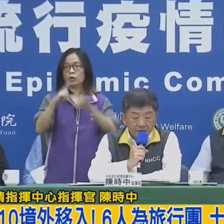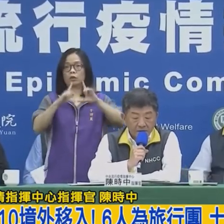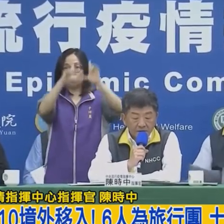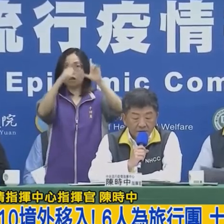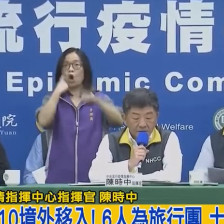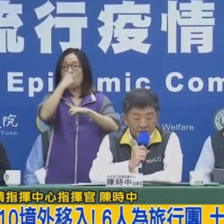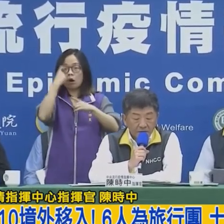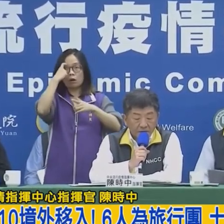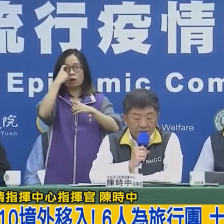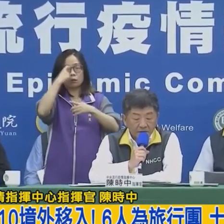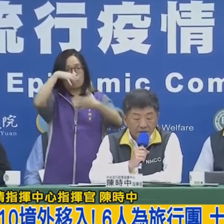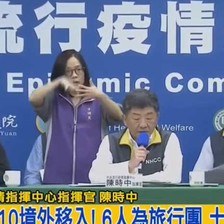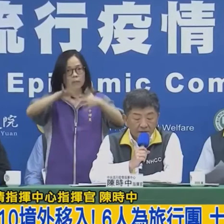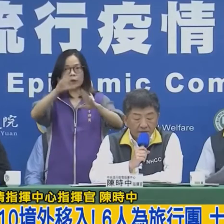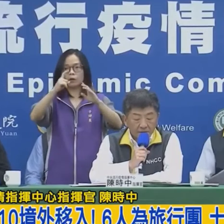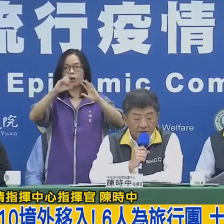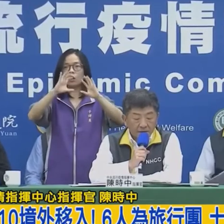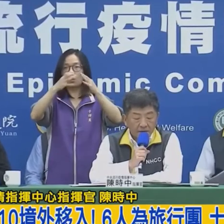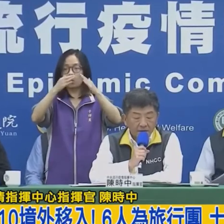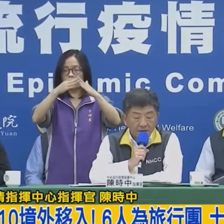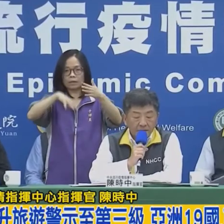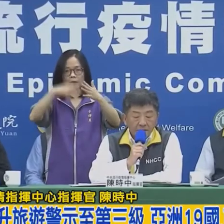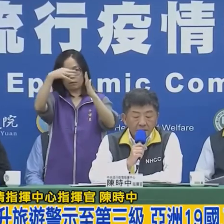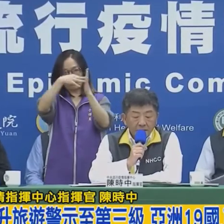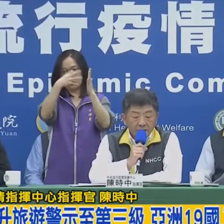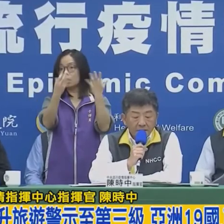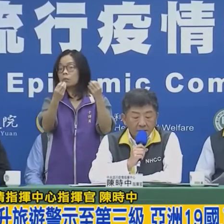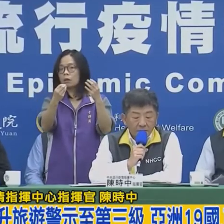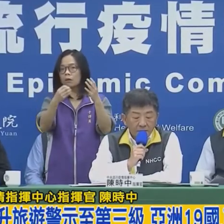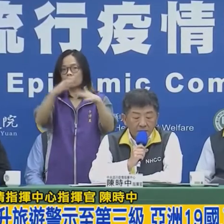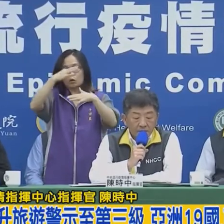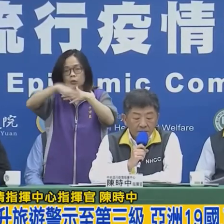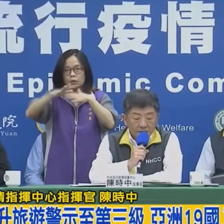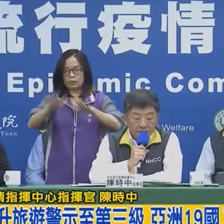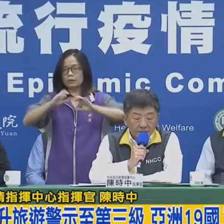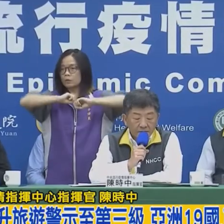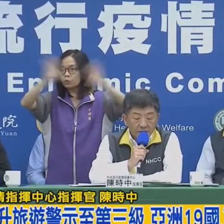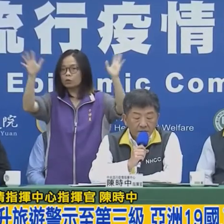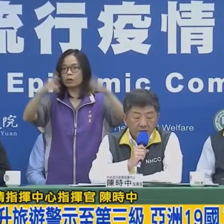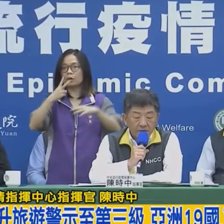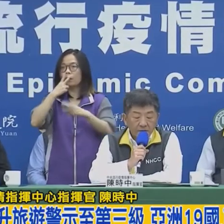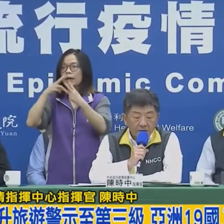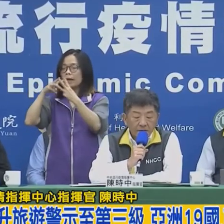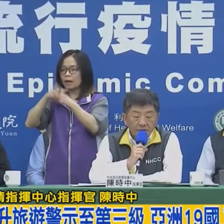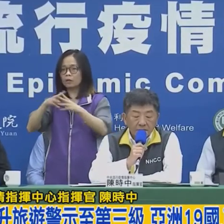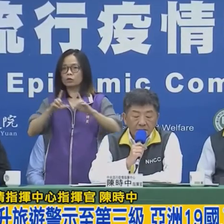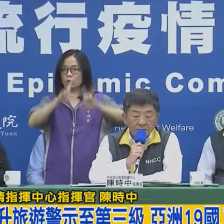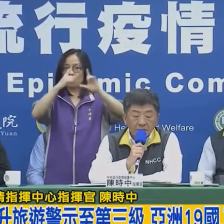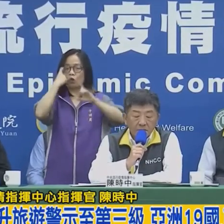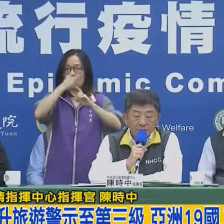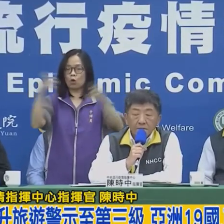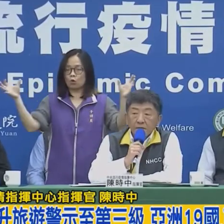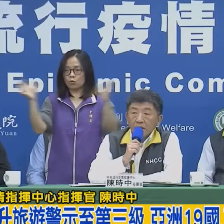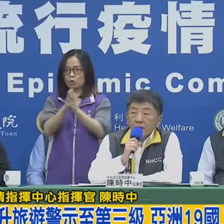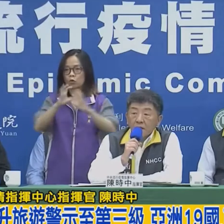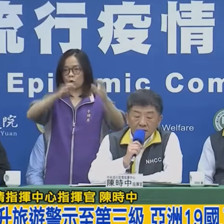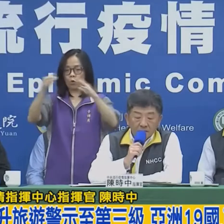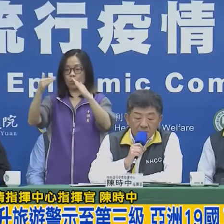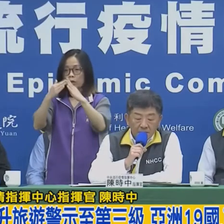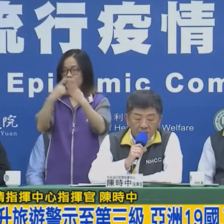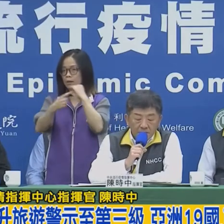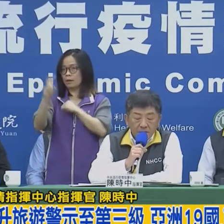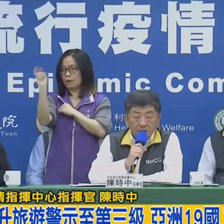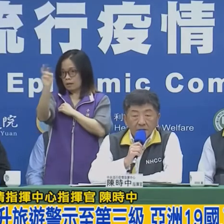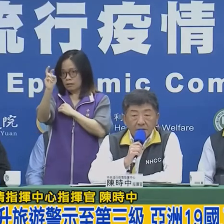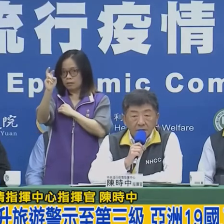比较有一个国家没有列到，所以今天我们要宣布在亚洲东欧跟20国